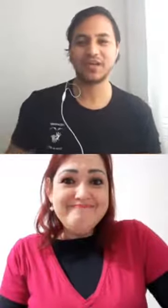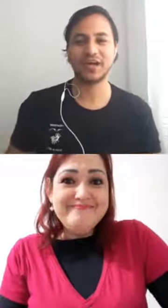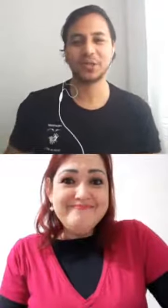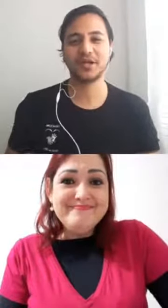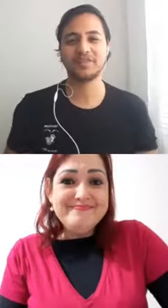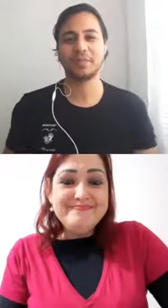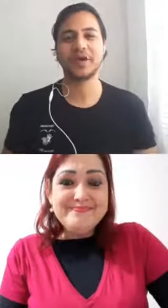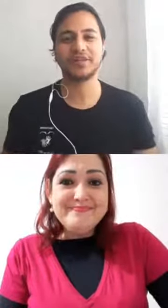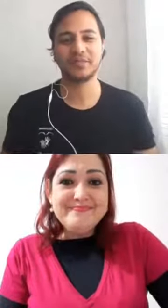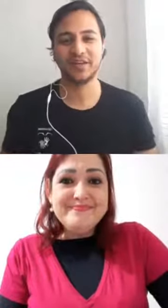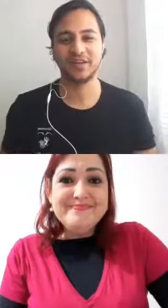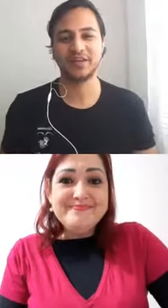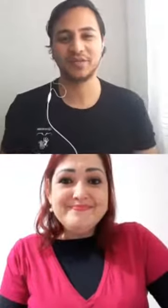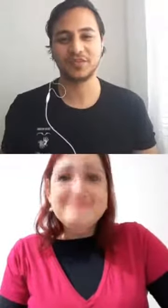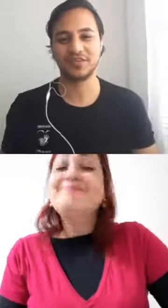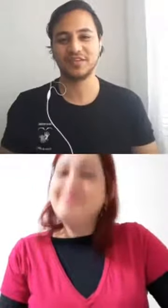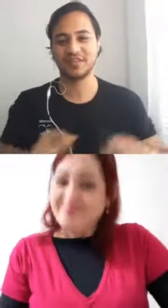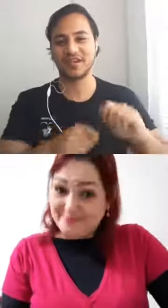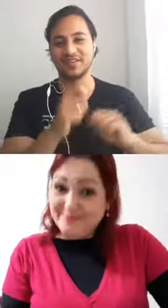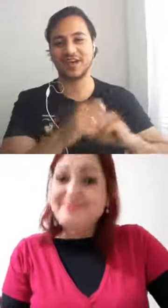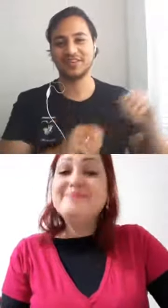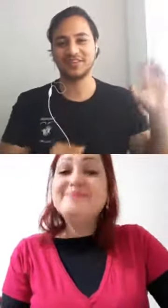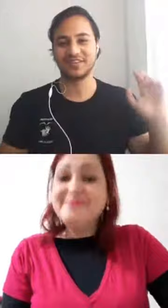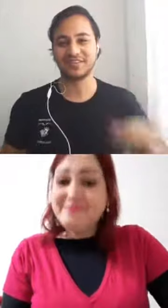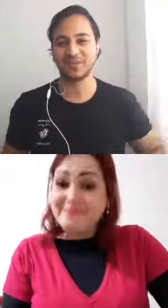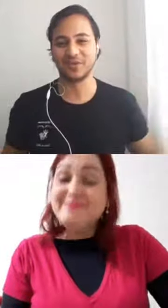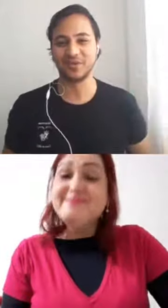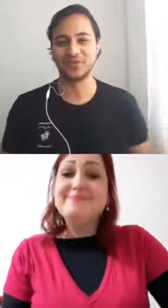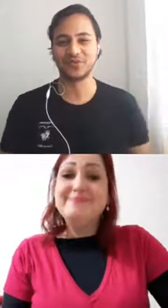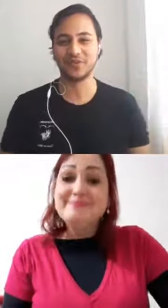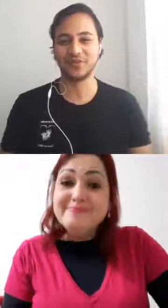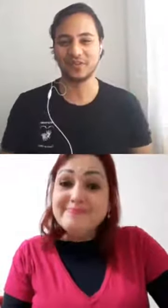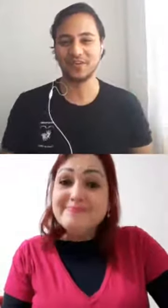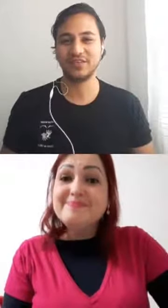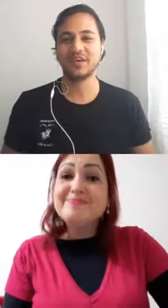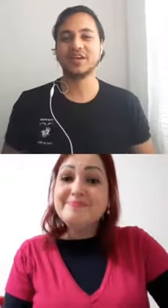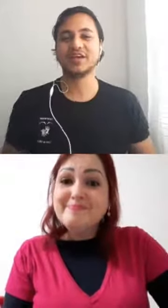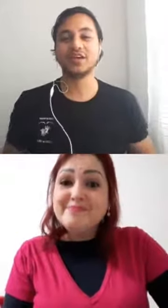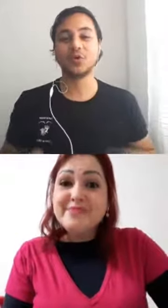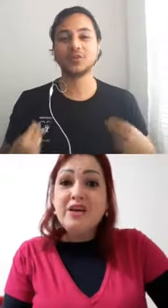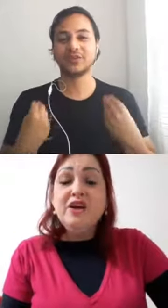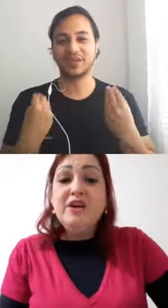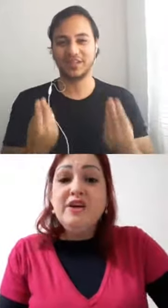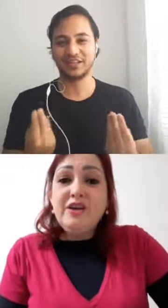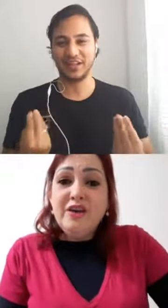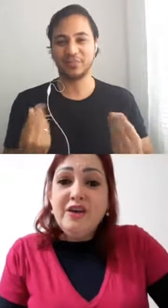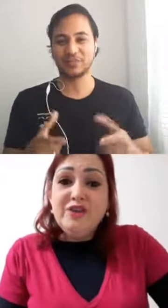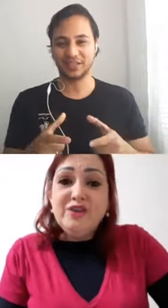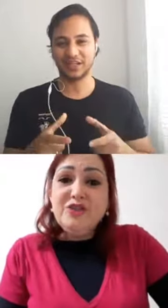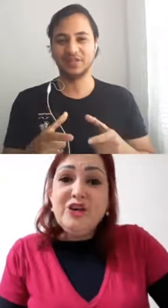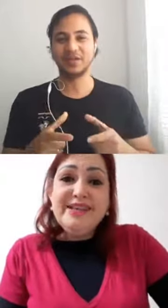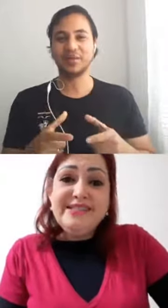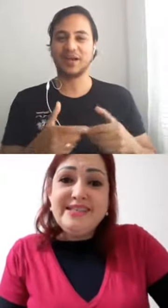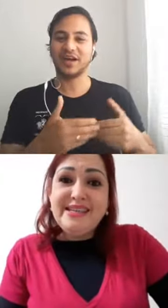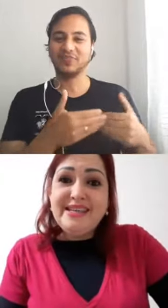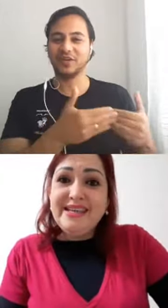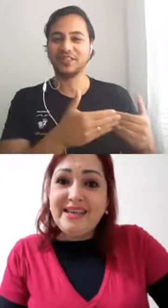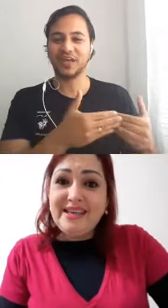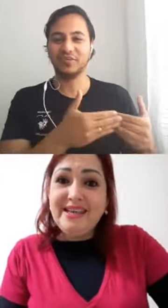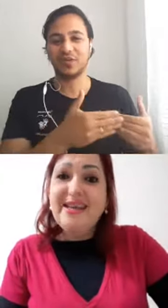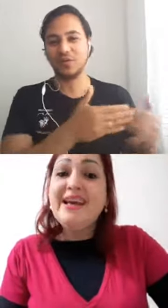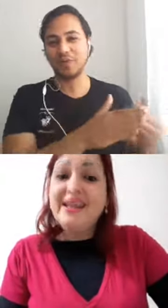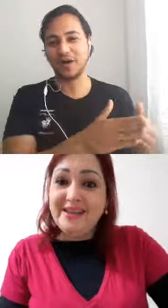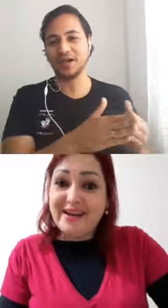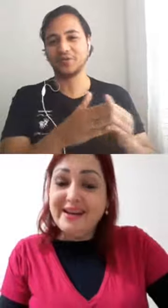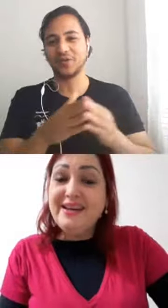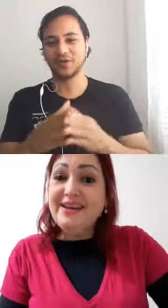código de ética essa parte também, né? Que muitas vezes é rasgado, esquecido por alguns profissionais que usam, né, da Só posição que assim, para influenciar